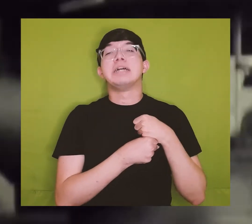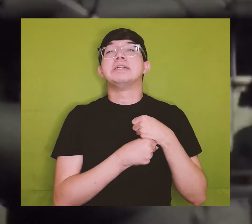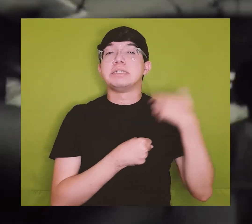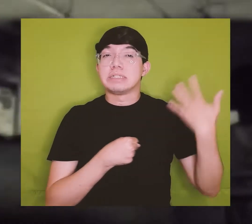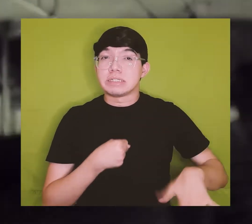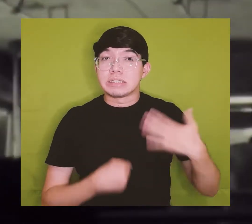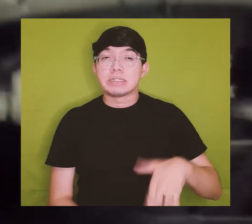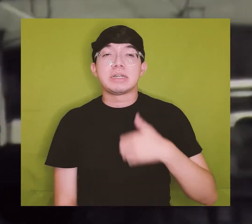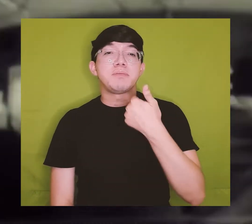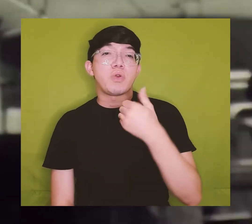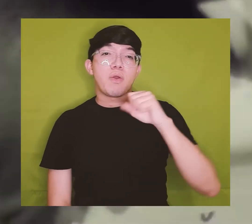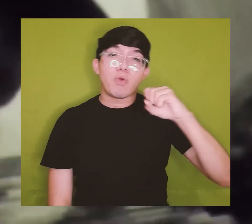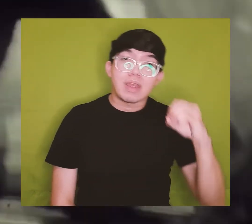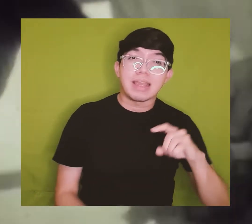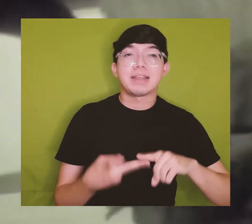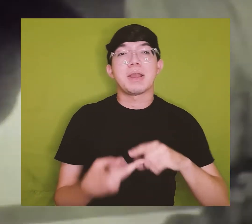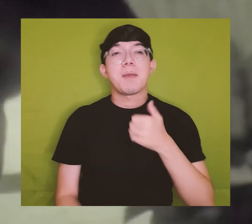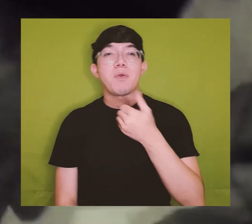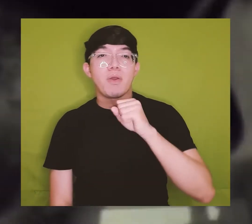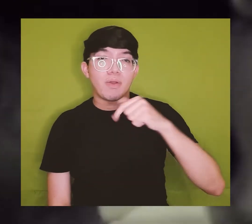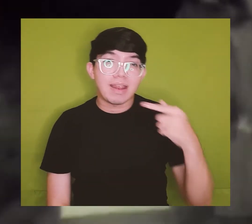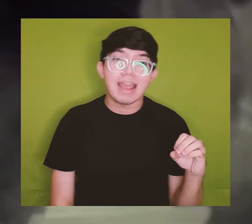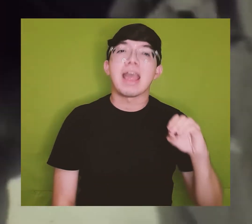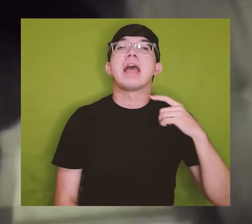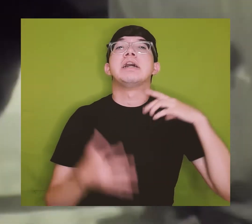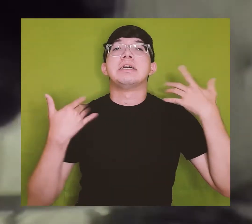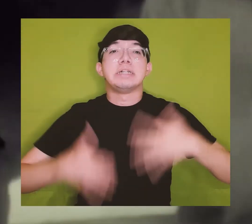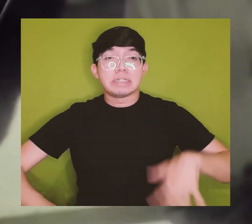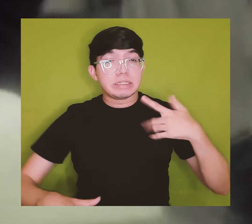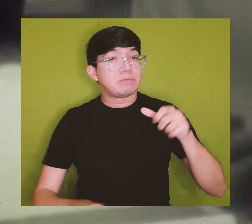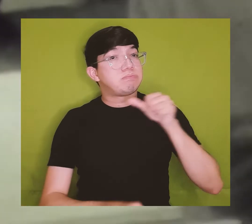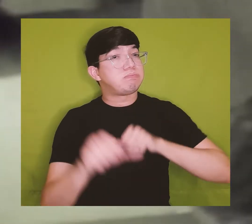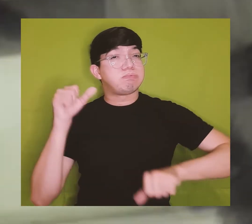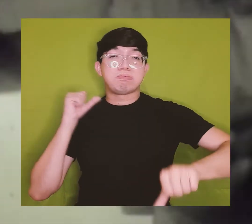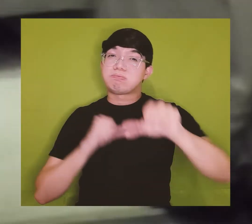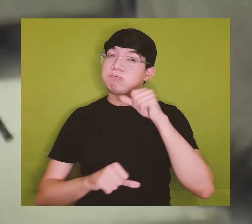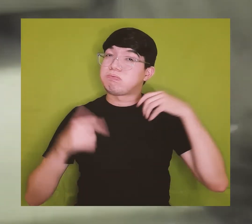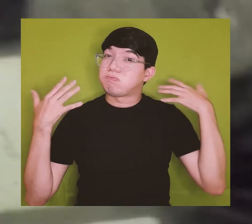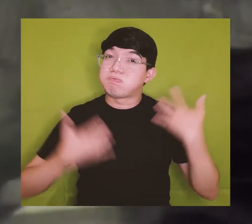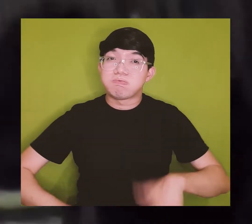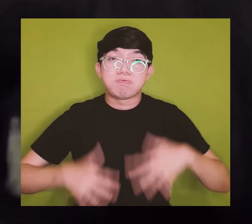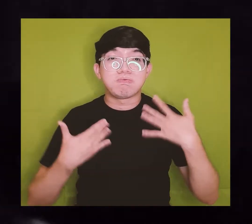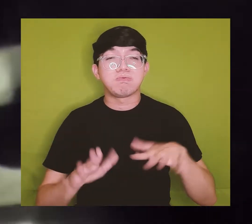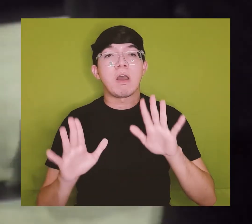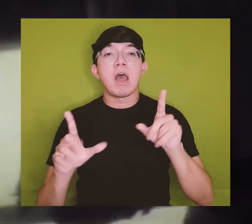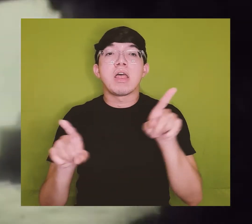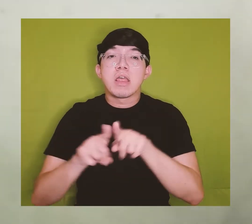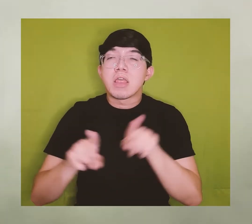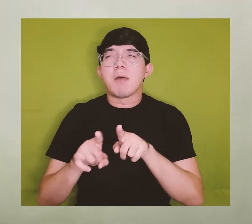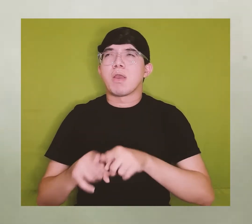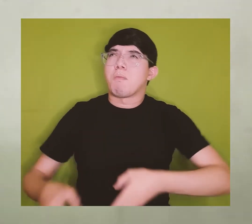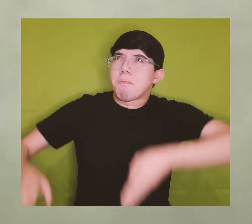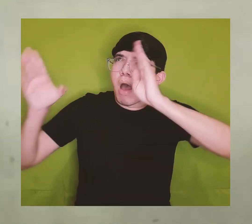você vê aqueles lugares e pensar que hoje eles já não são da mesma forma, né? Que a especulação imobiliária modificou